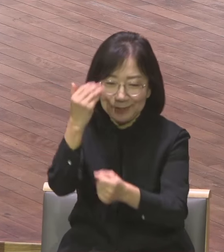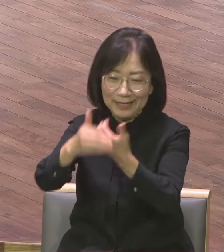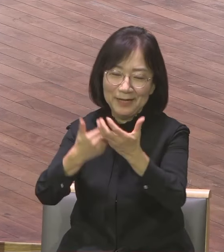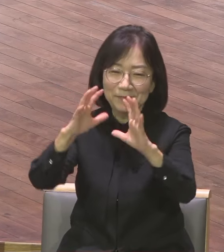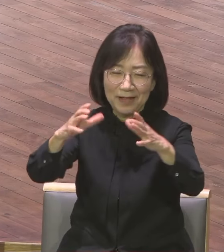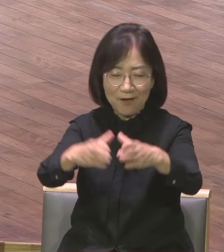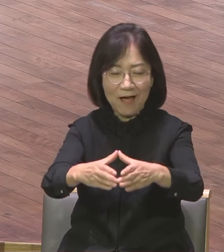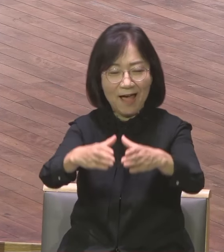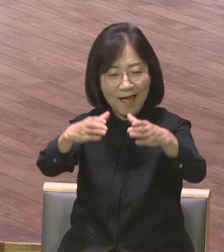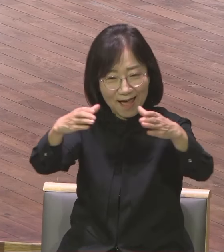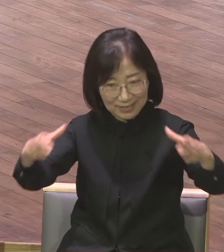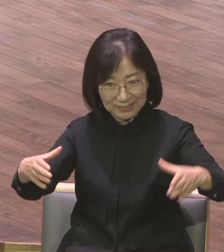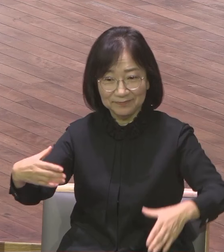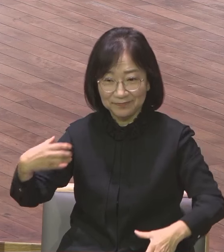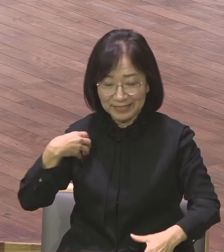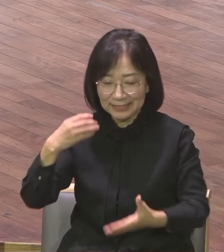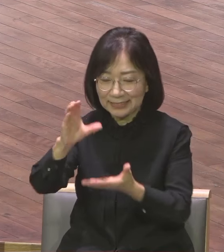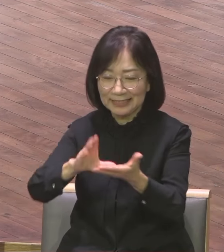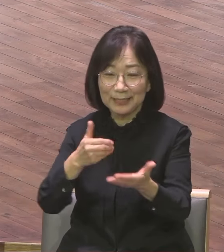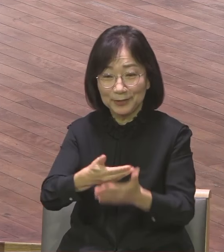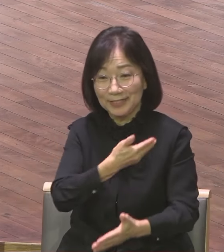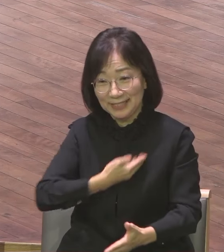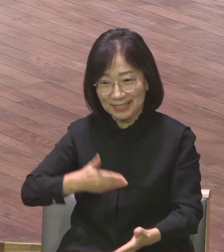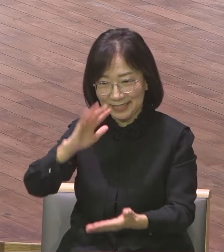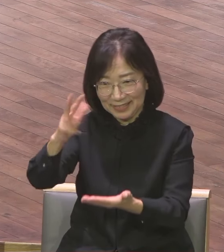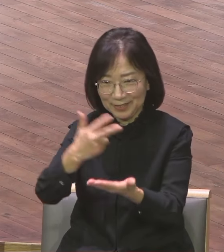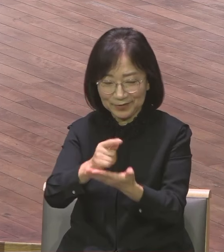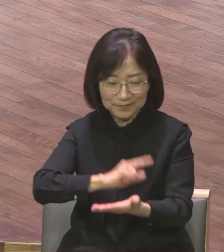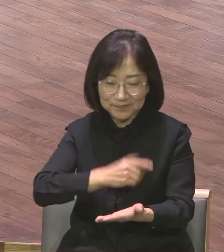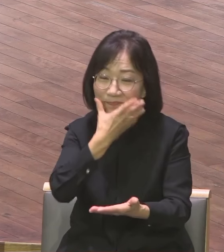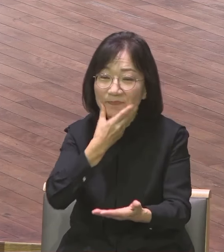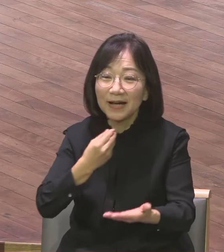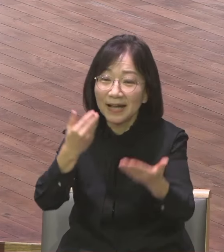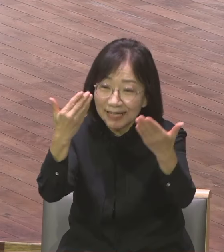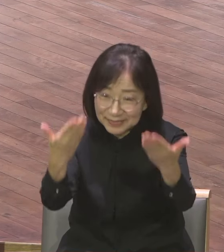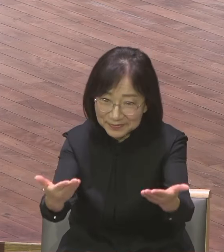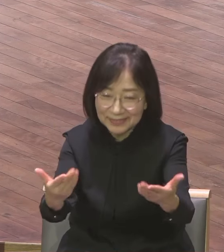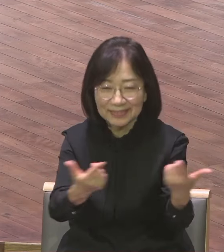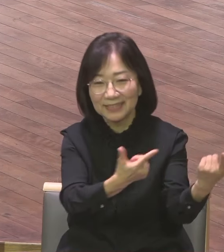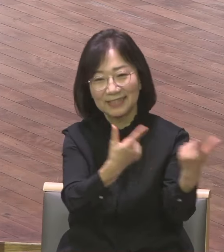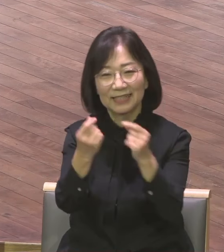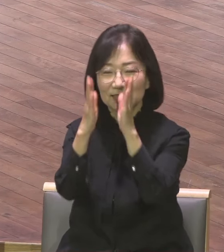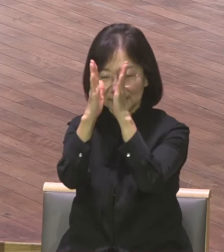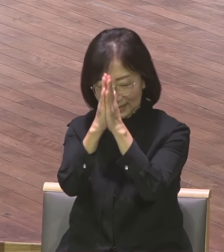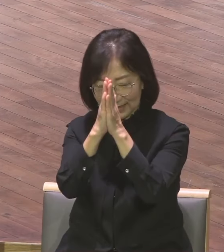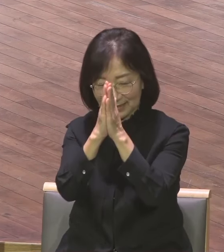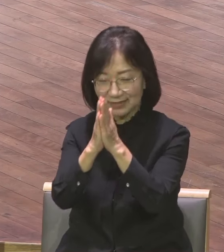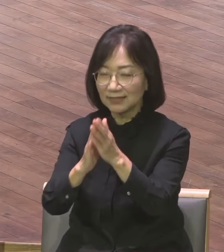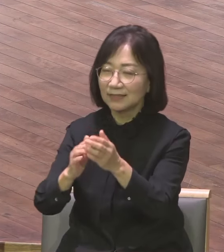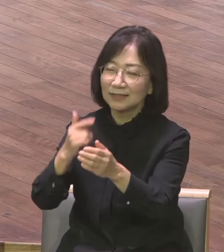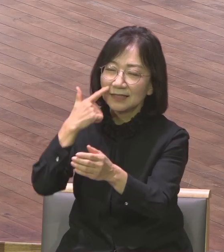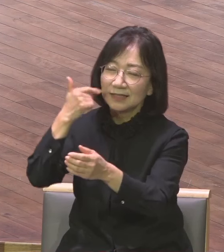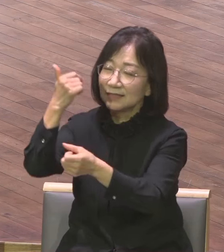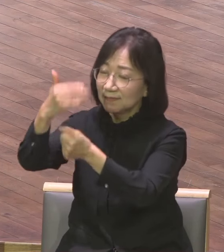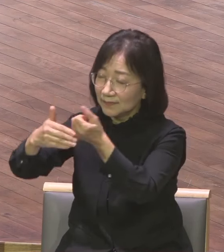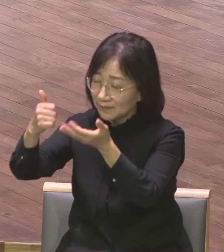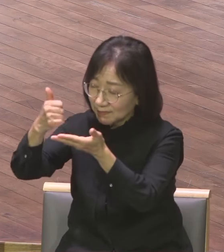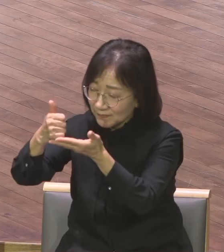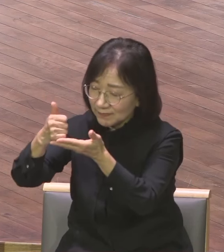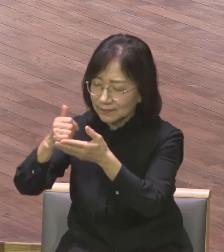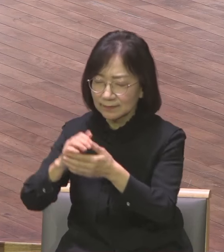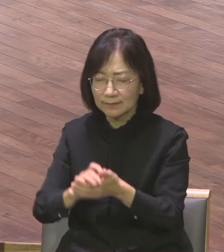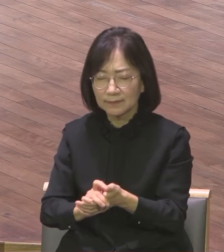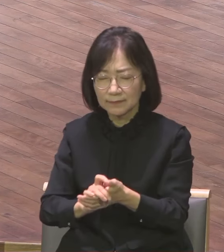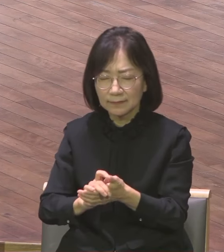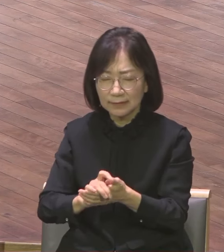나가는 그리스도의 절대 제자들 다 되시기를 주님으로 축복합니다. 기도합시다. 아버지 하나님 우리